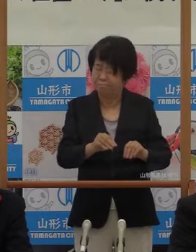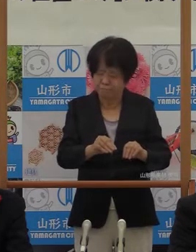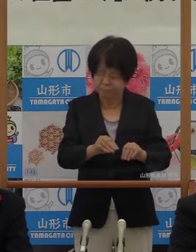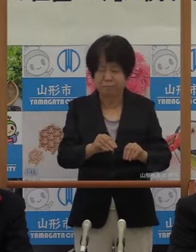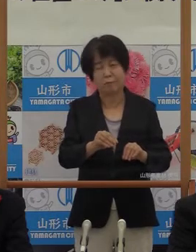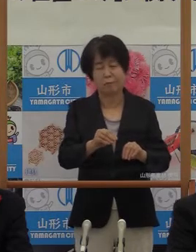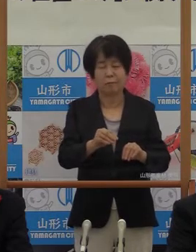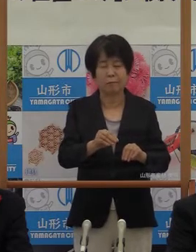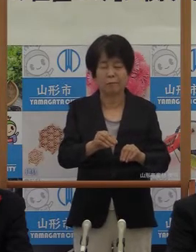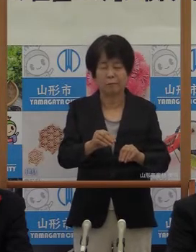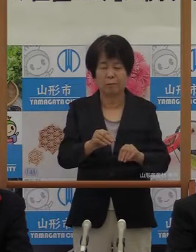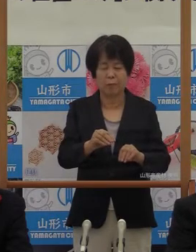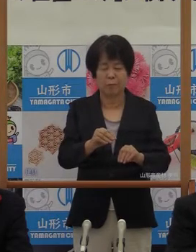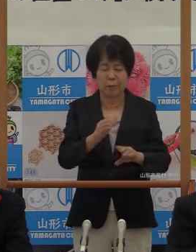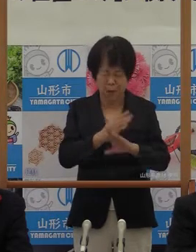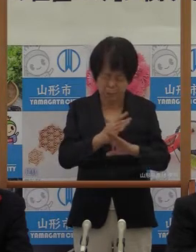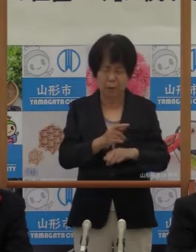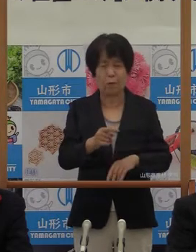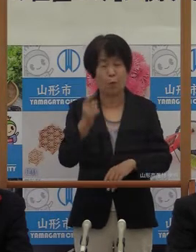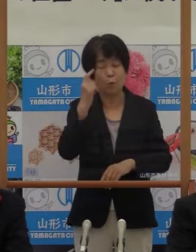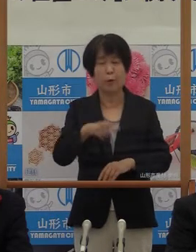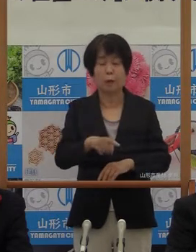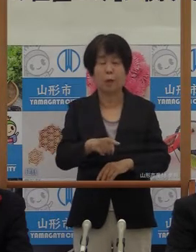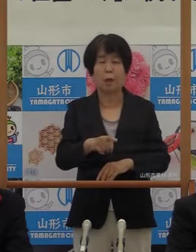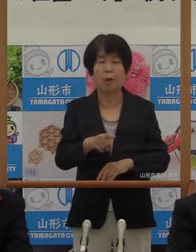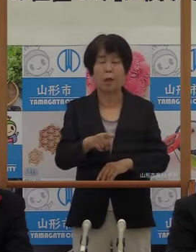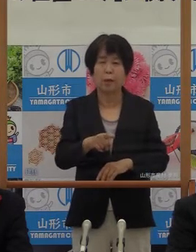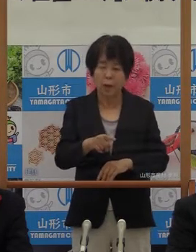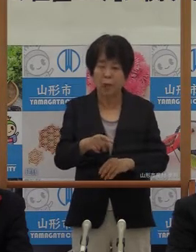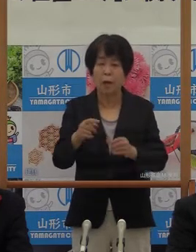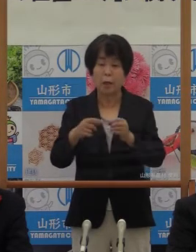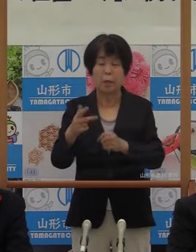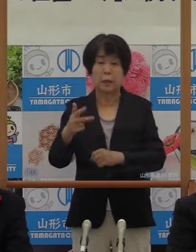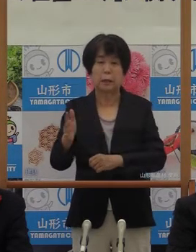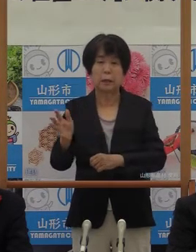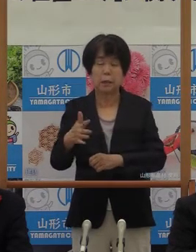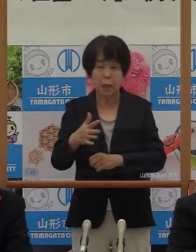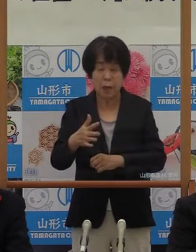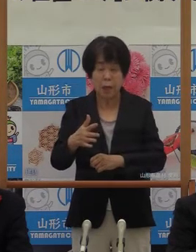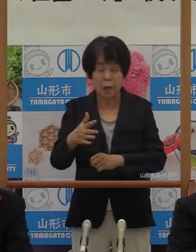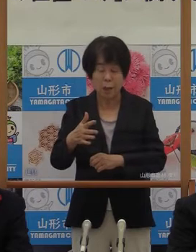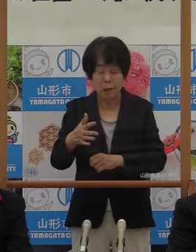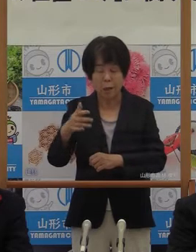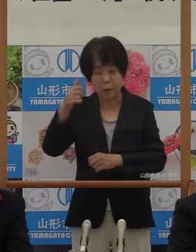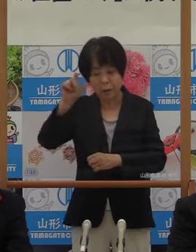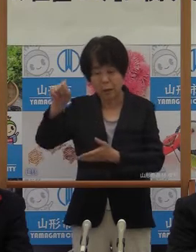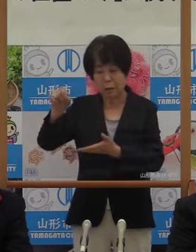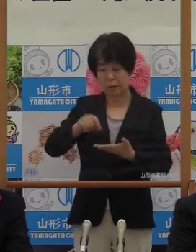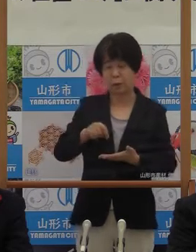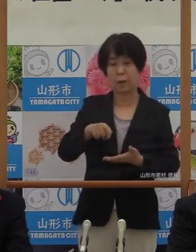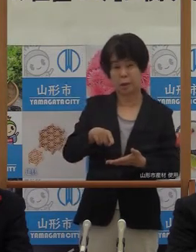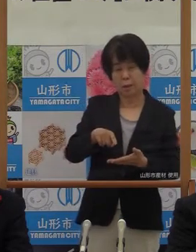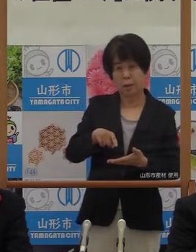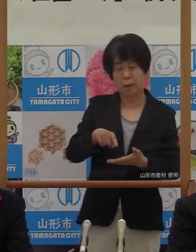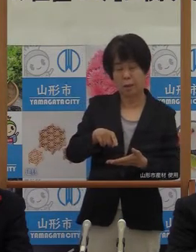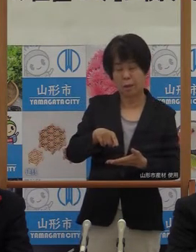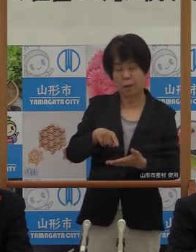強く思っておりました。ですので、山形市の方からいただいたご提案に対して非常